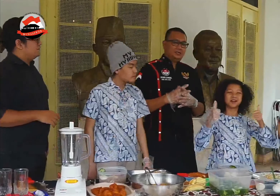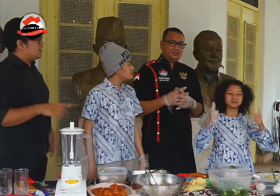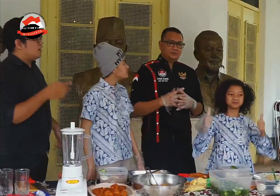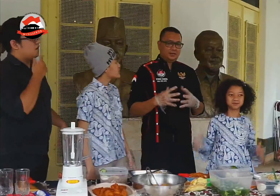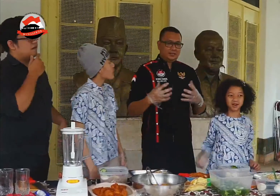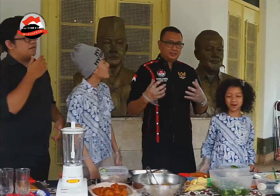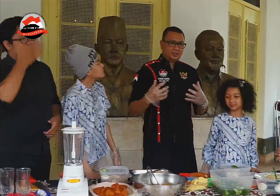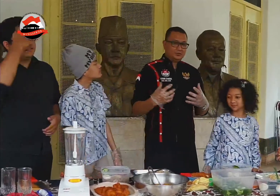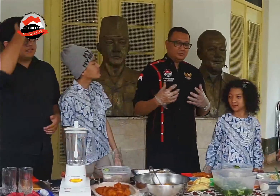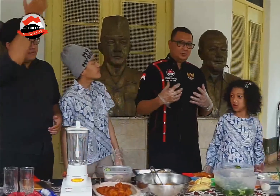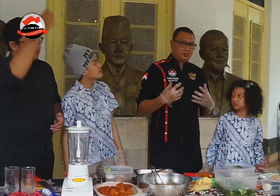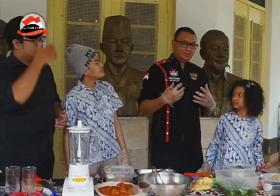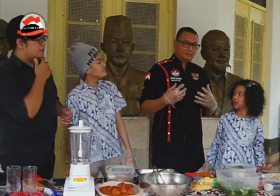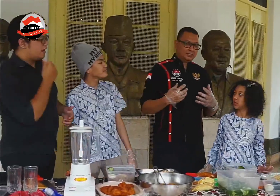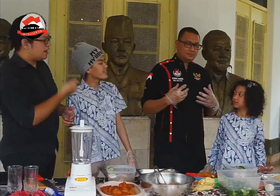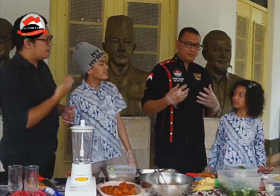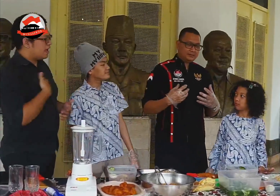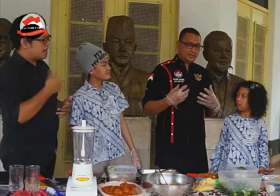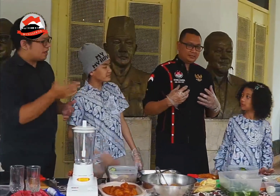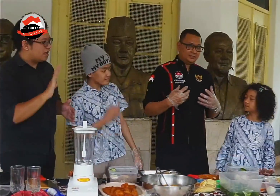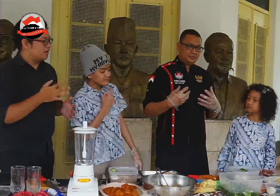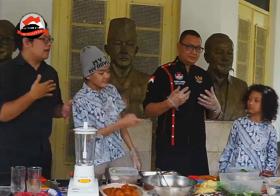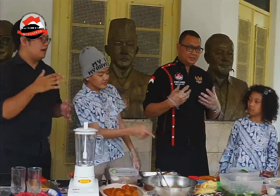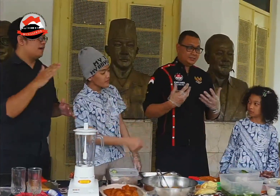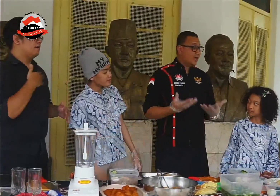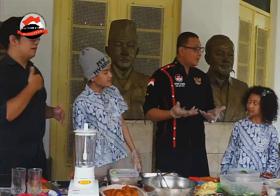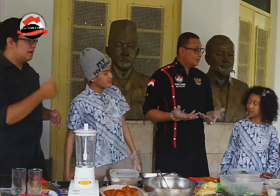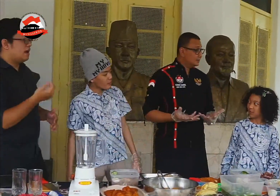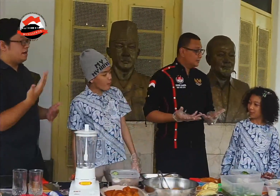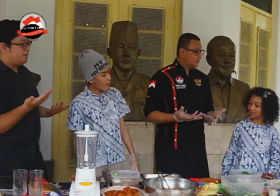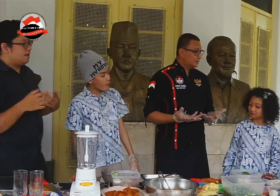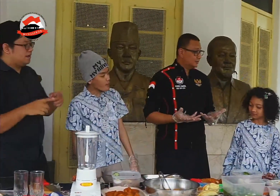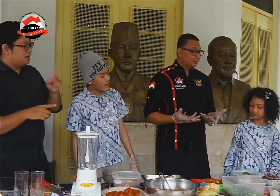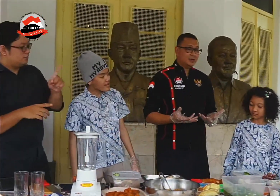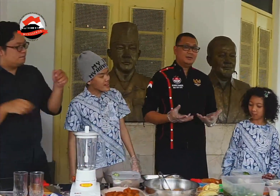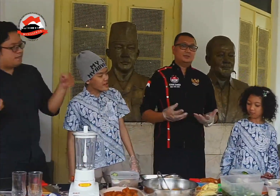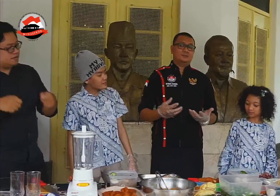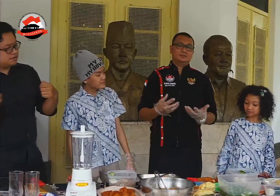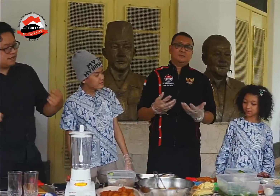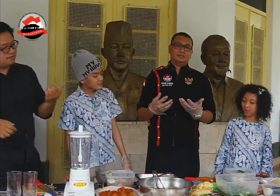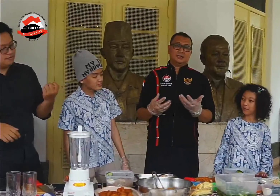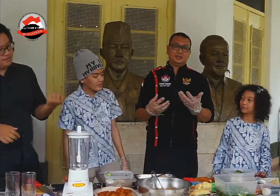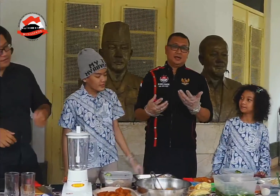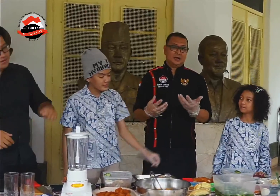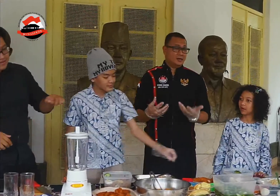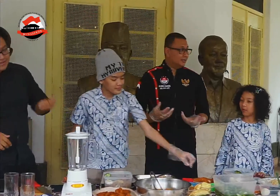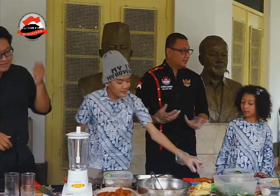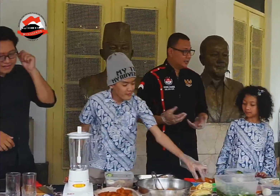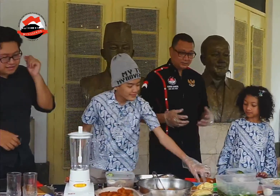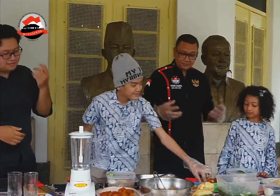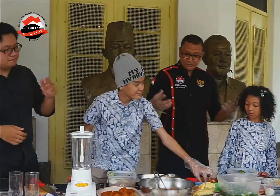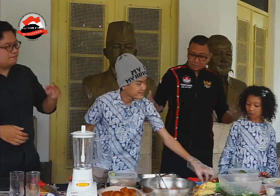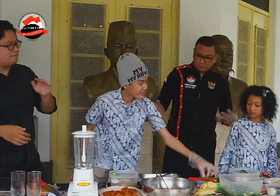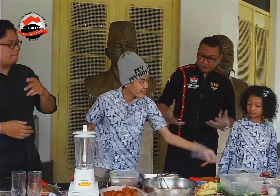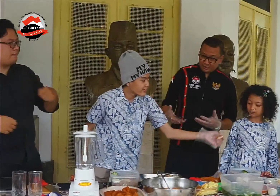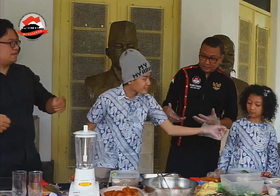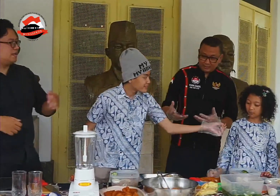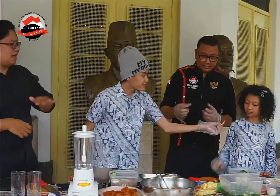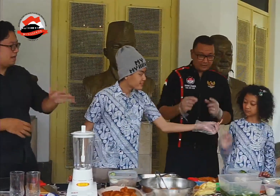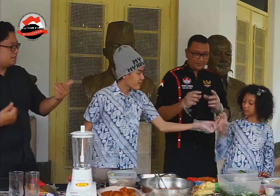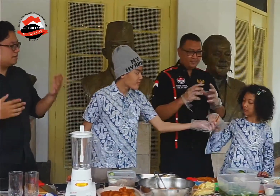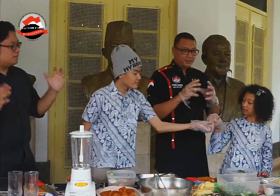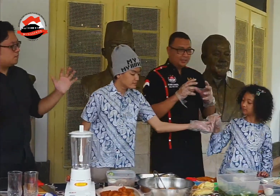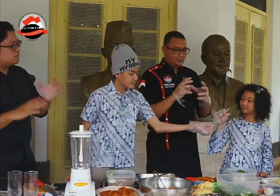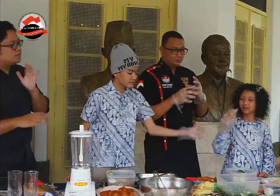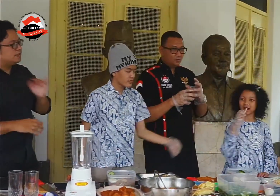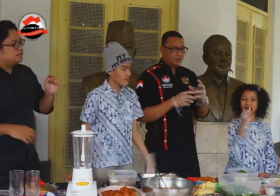nggak jadi chef, enaknya satu bahwa kita bisa masakin istri kita tercinta, kita bisa masakin anak-anak kita dan kita bisa kumpul kayak gini karena